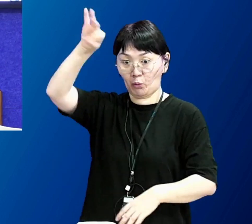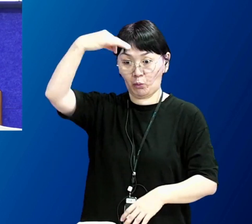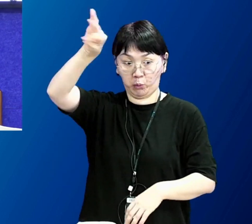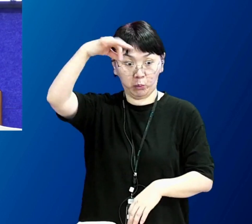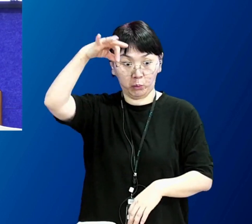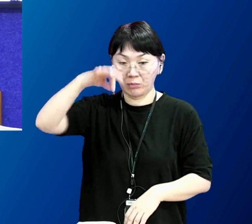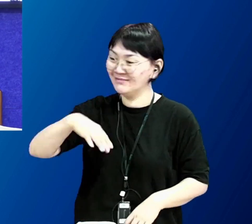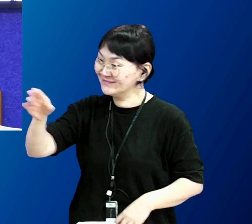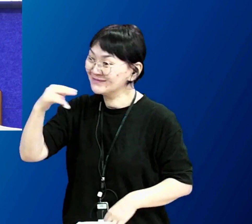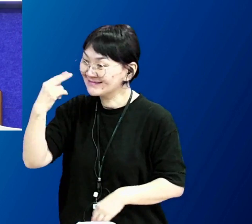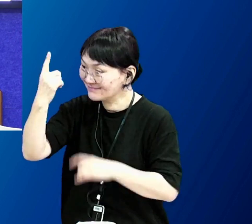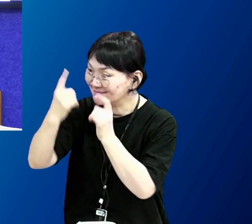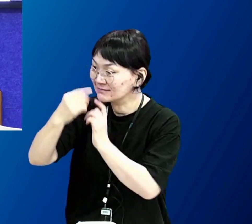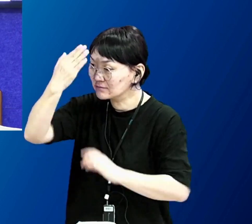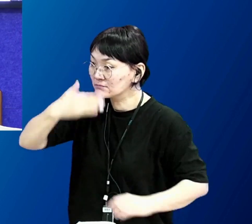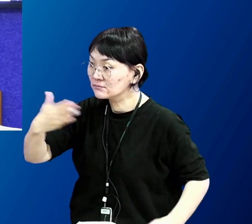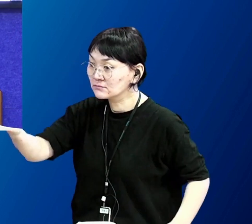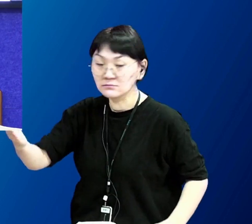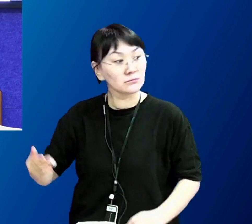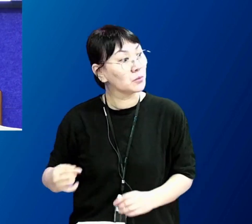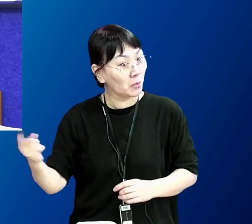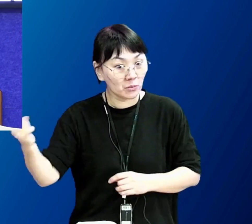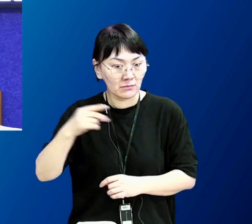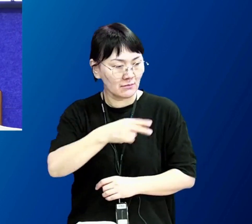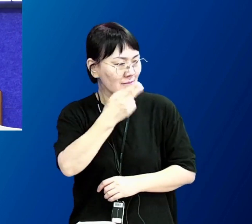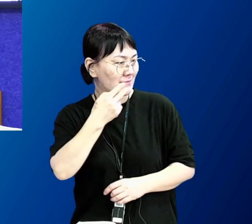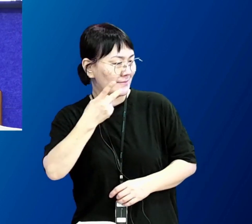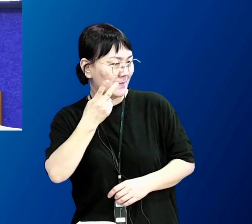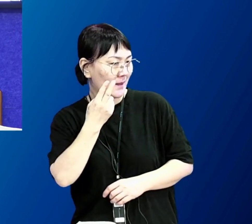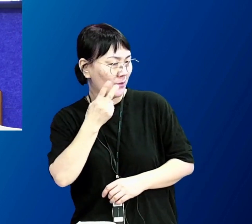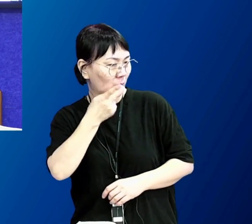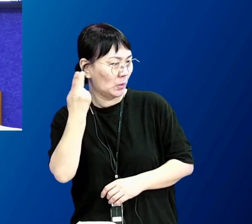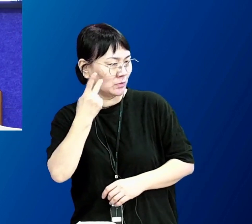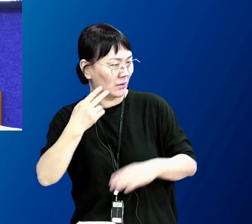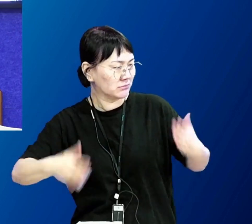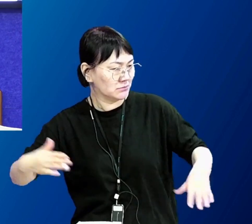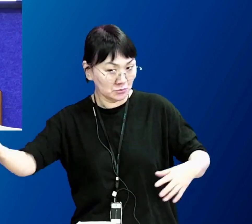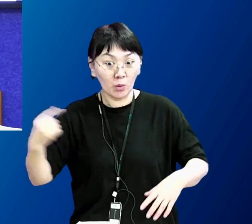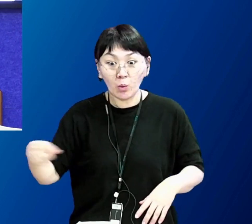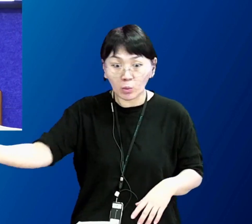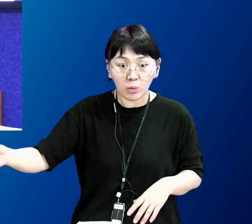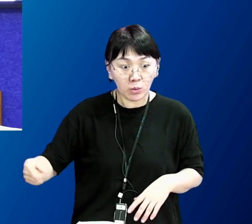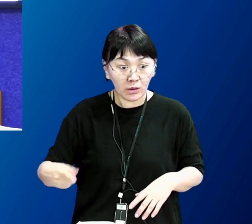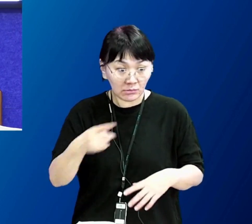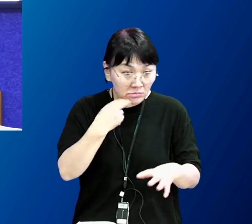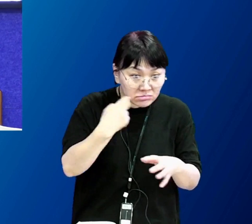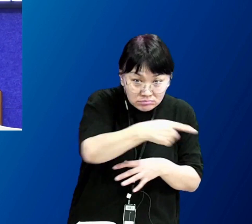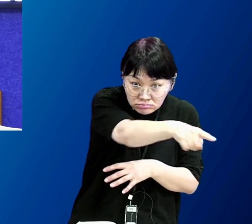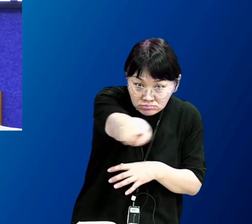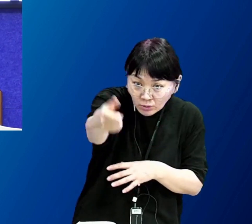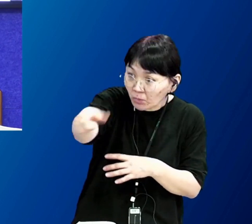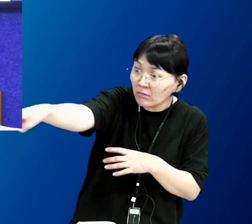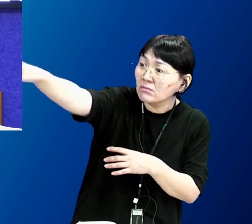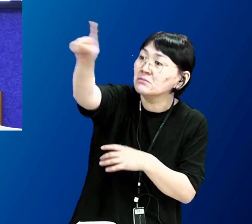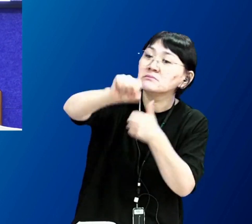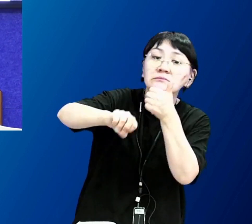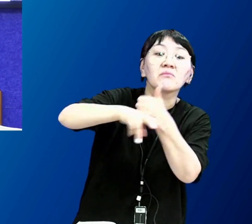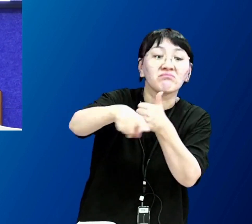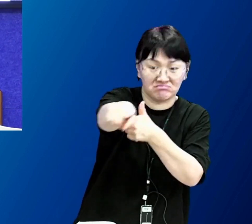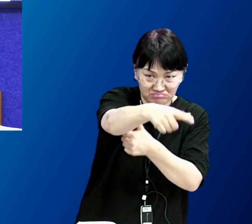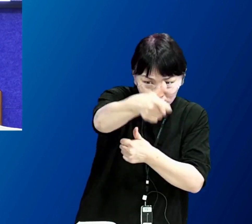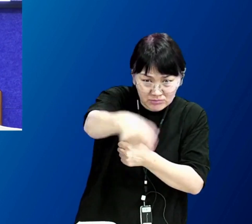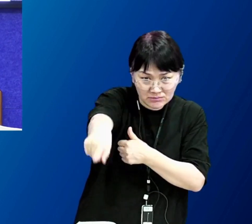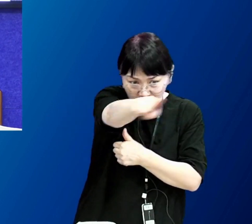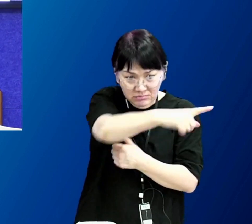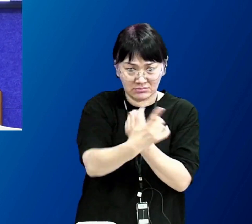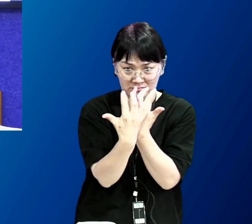Тэд надад дээр ирэх лу. Хизээч үгүй. Тэд хинтээ халагдах уу? Энд сууж байгаа бид нартэй байж тээ.